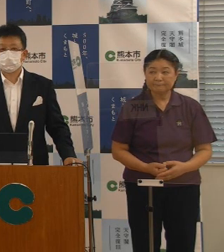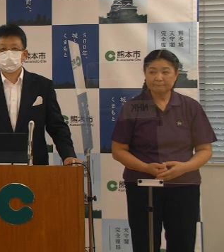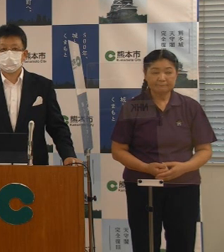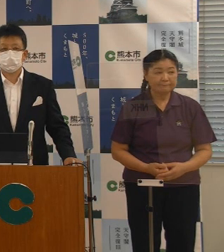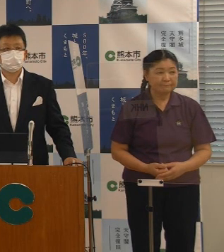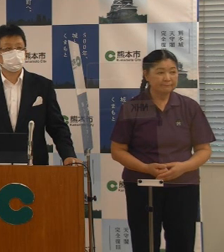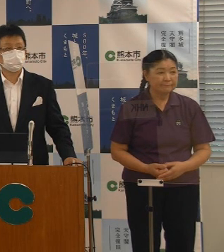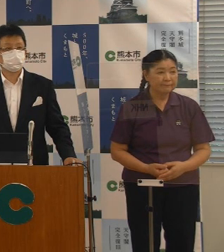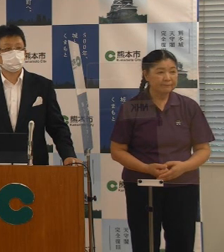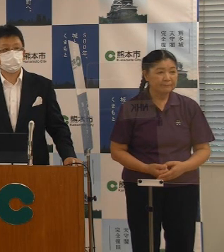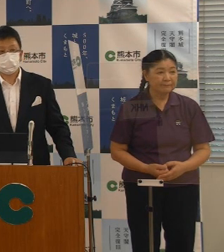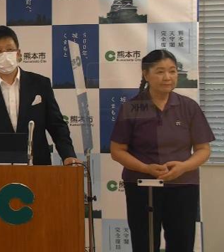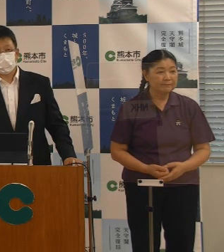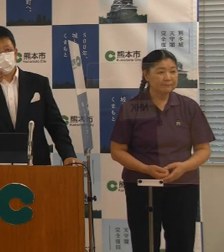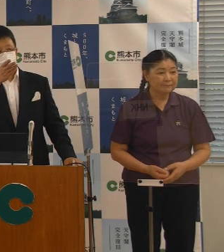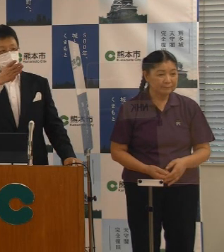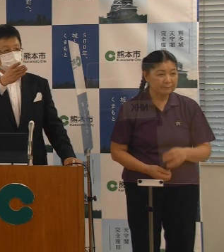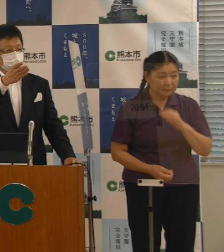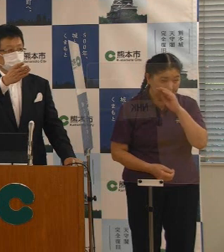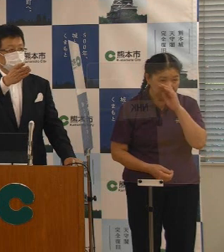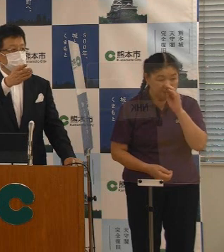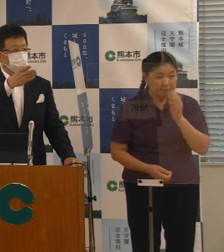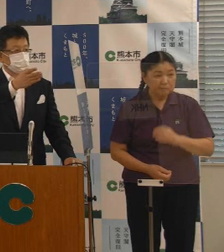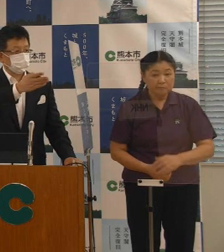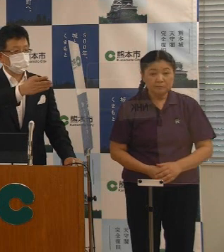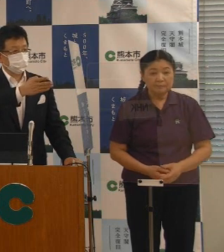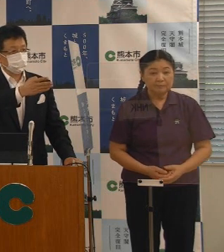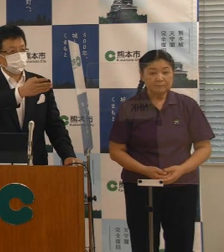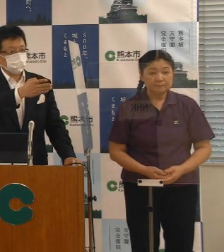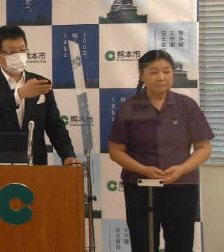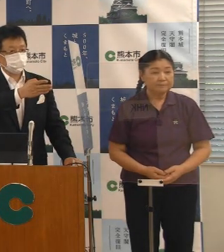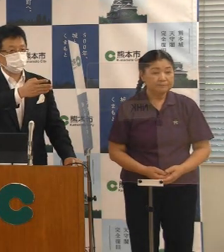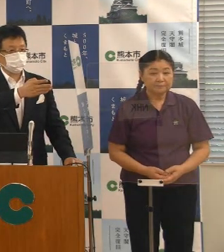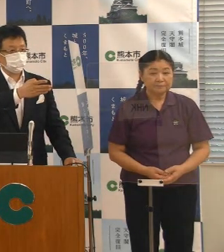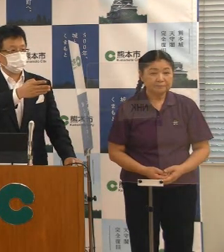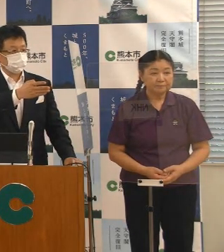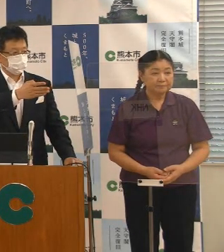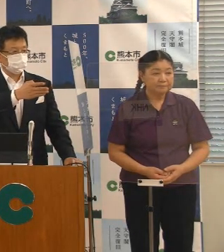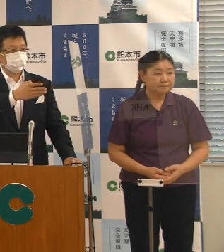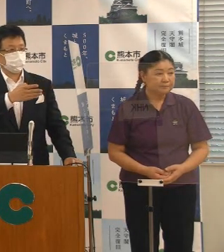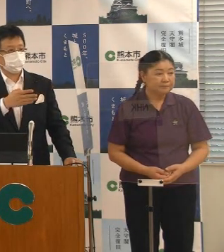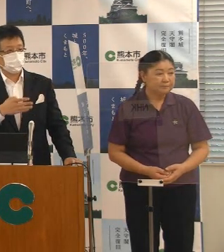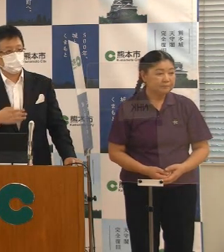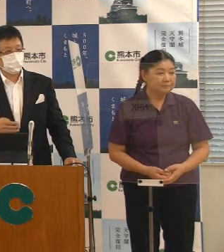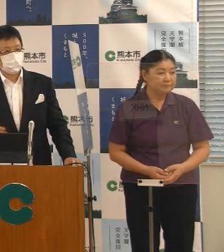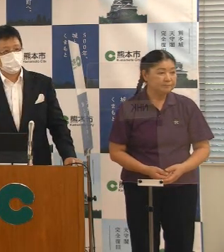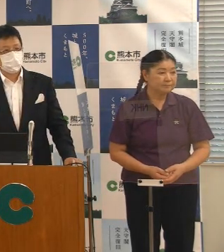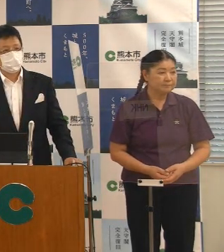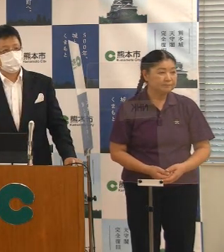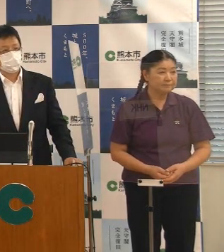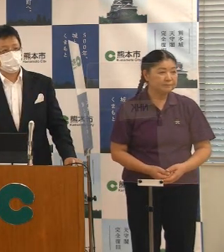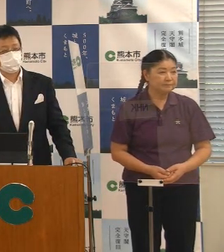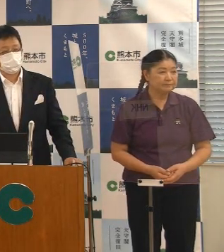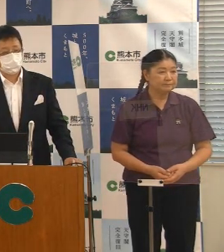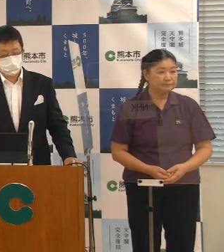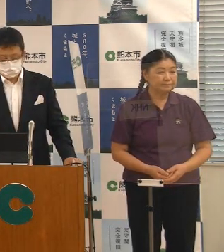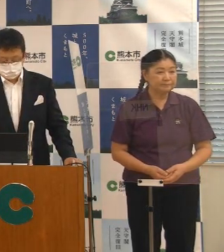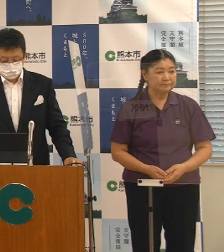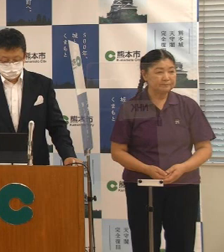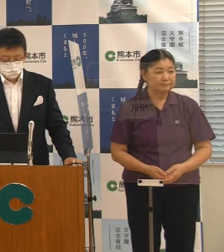よろしいですかね。はい、じゃあ警備さんどうぞ。すいません、 TK さんマイクを後ろに回してもらっていいですか。